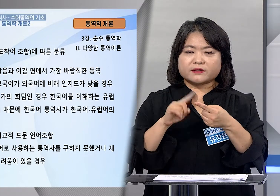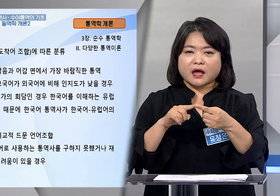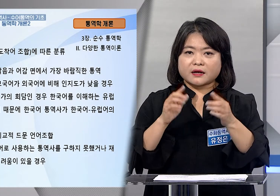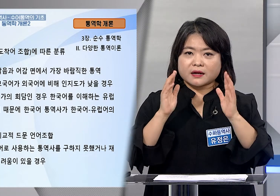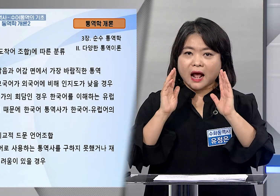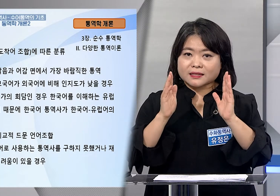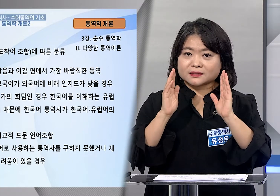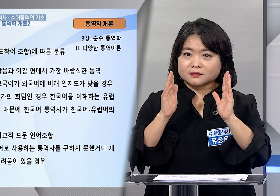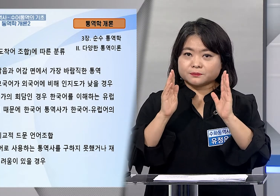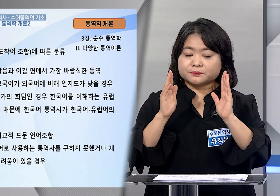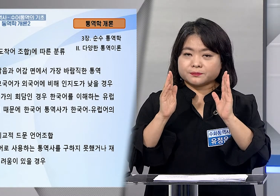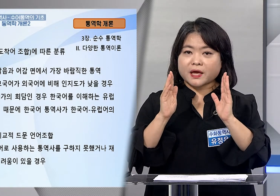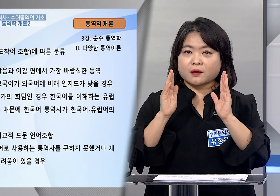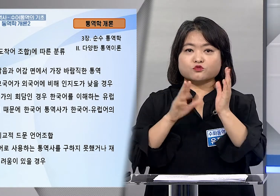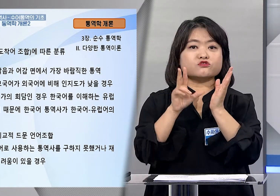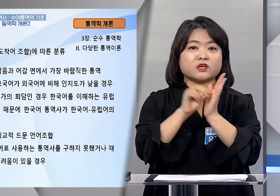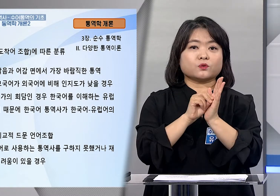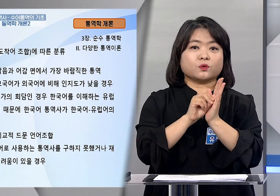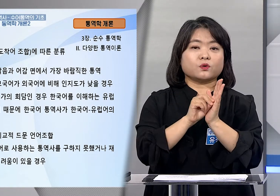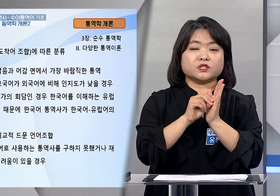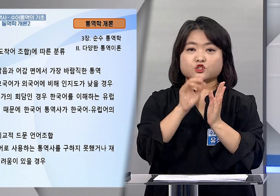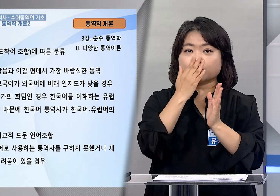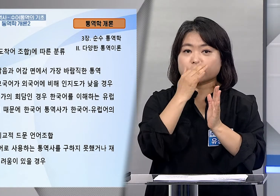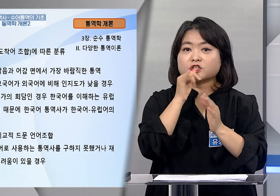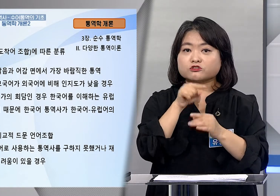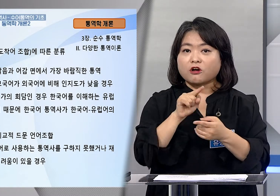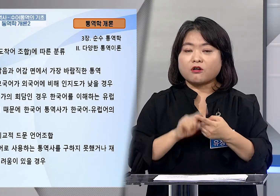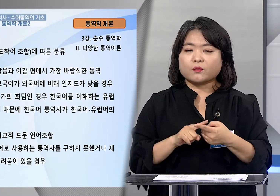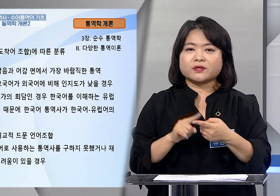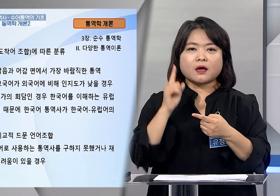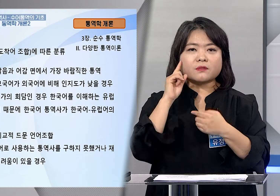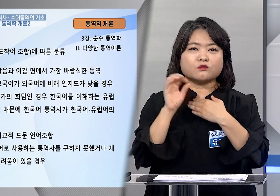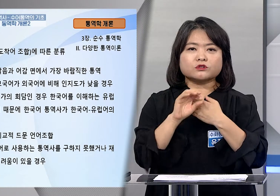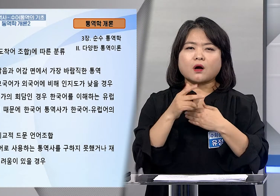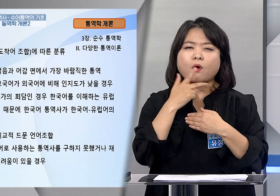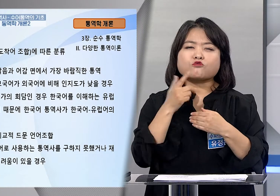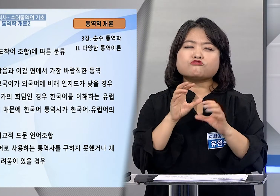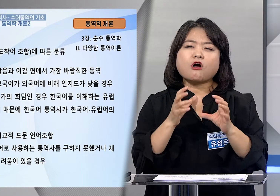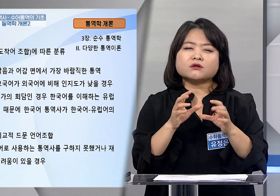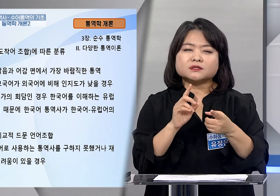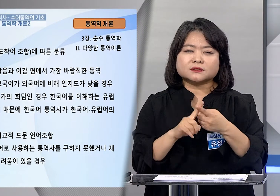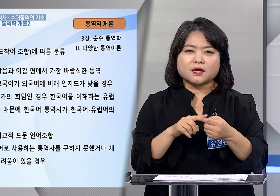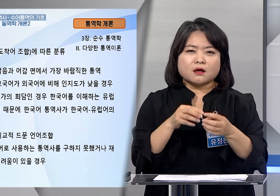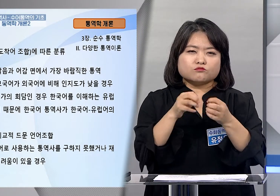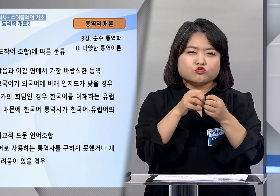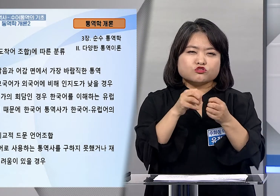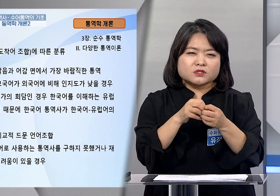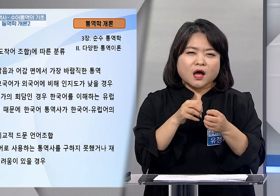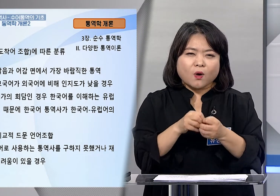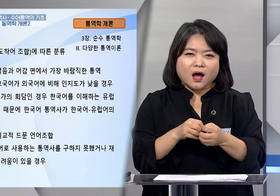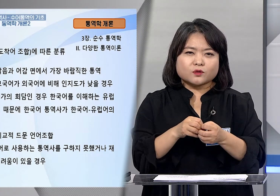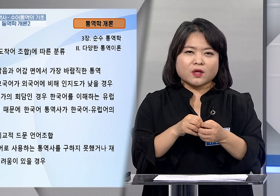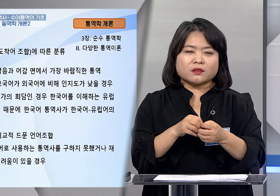대한 학습의 문제도 있을 수 있고요. 왜냐하면 우리가 외국어는 문자화된